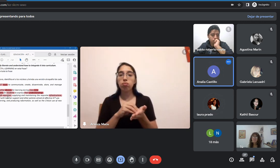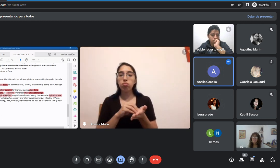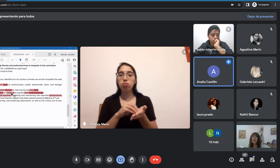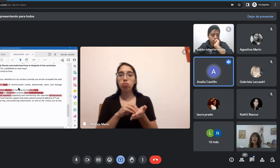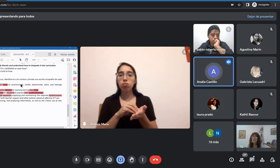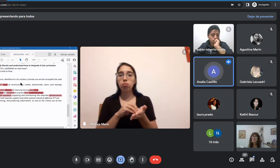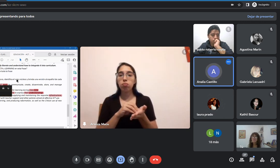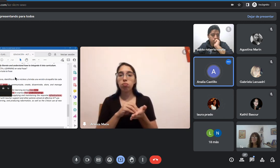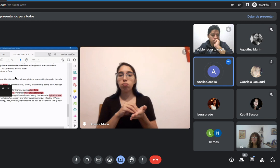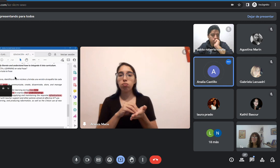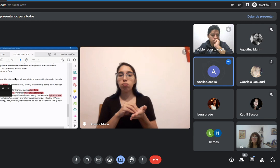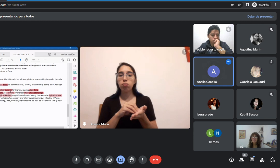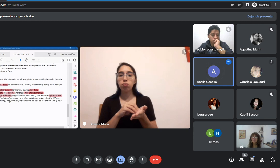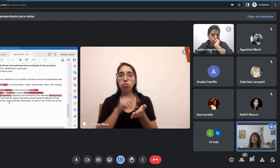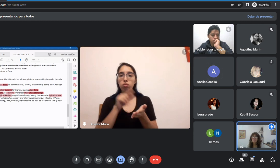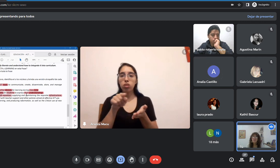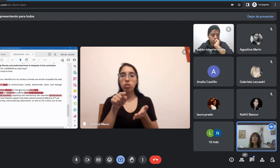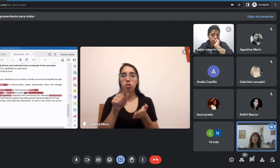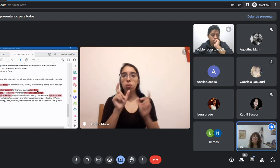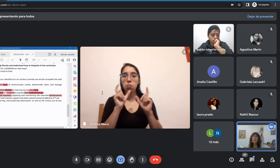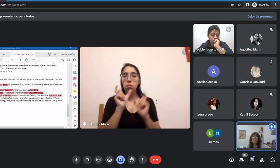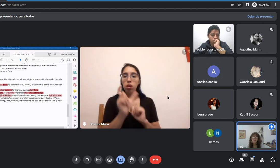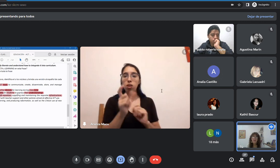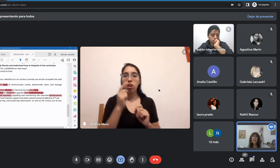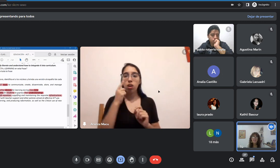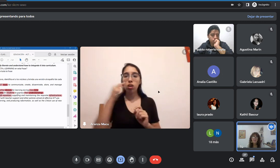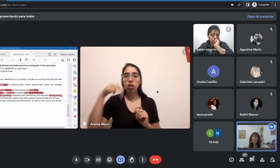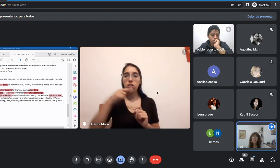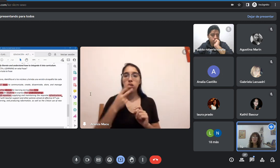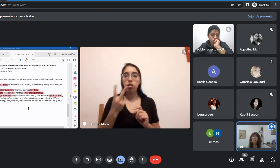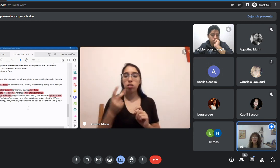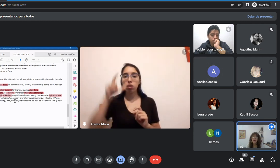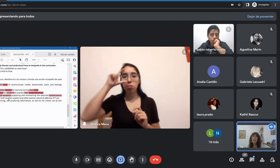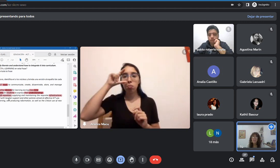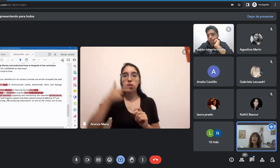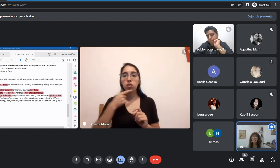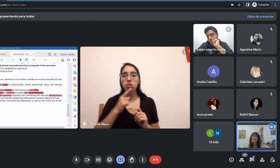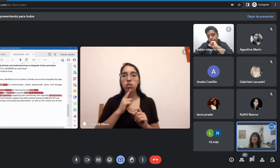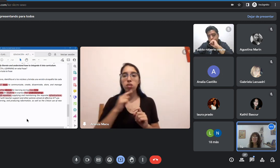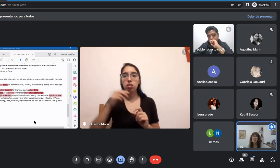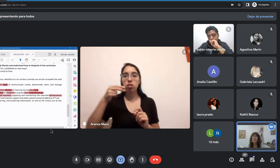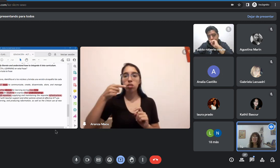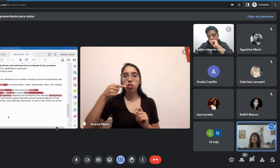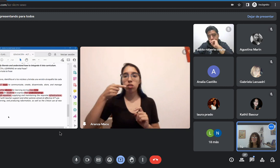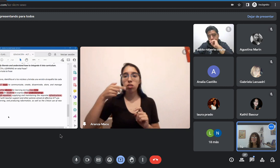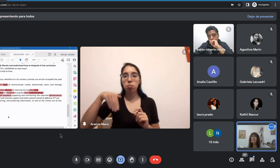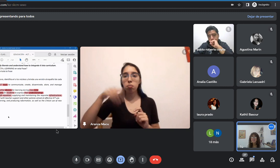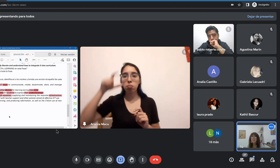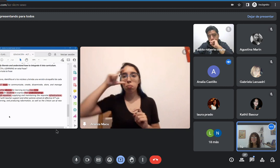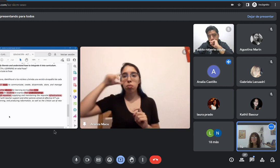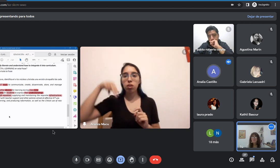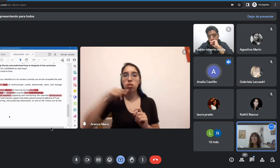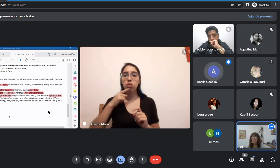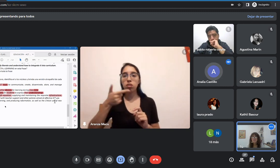Bien. Invest. Sí, tiene sufijo, está en plural, este también ure, acá ments. ¿Qué más?